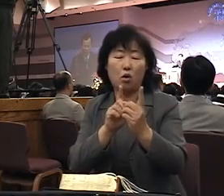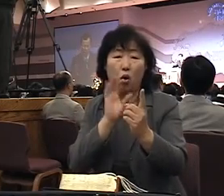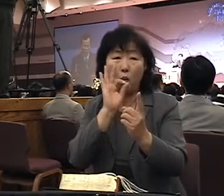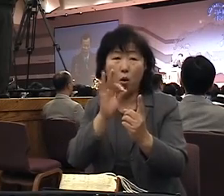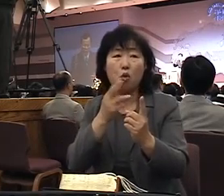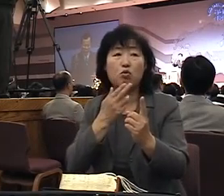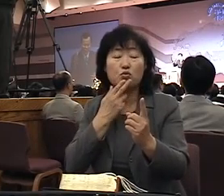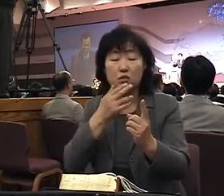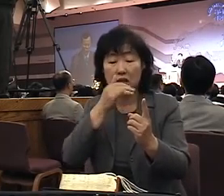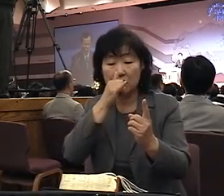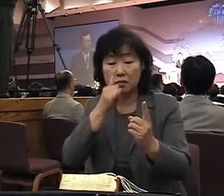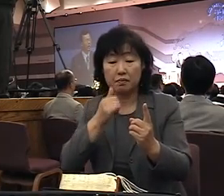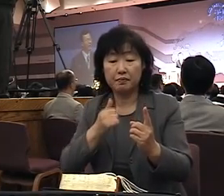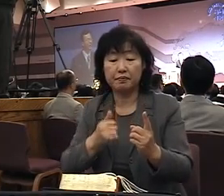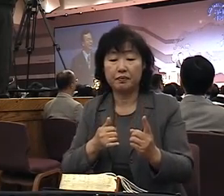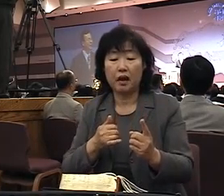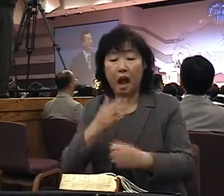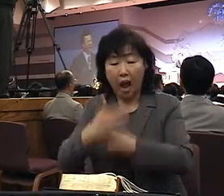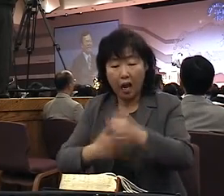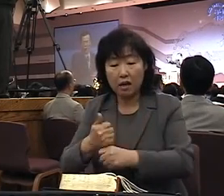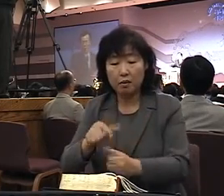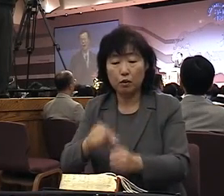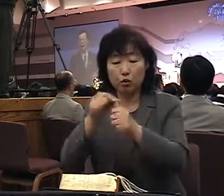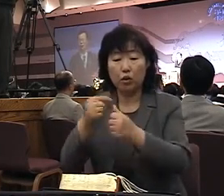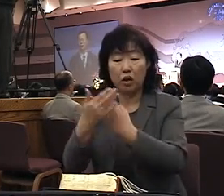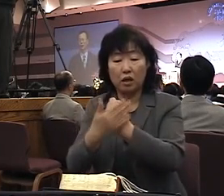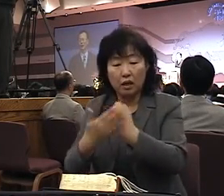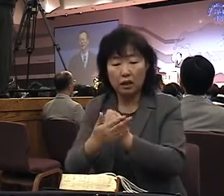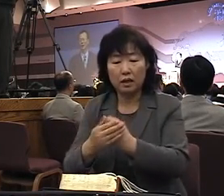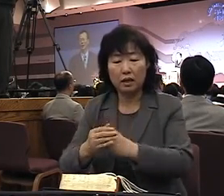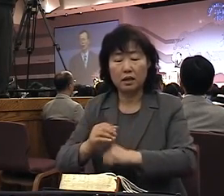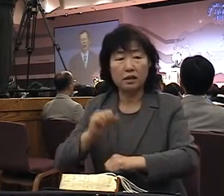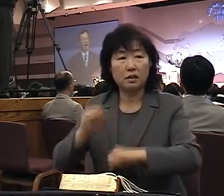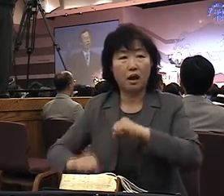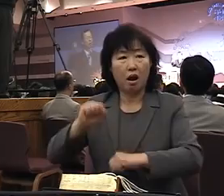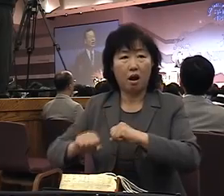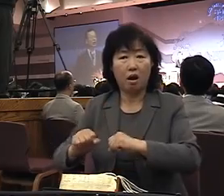그 자리에서도 하나님의 구속의 은혜는 살아 역사하고 있습니다.